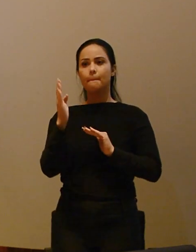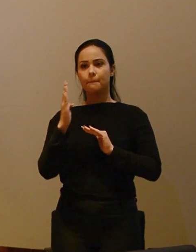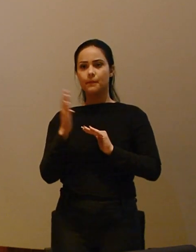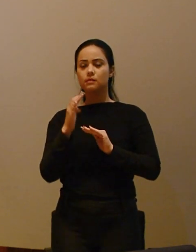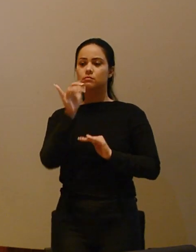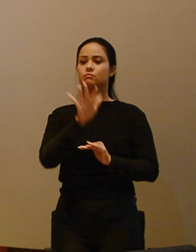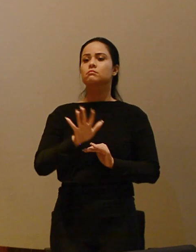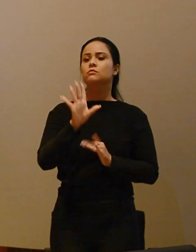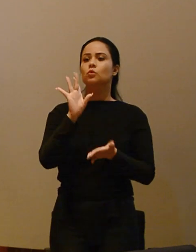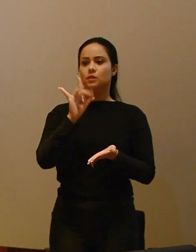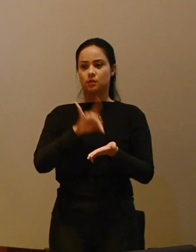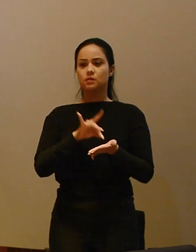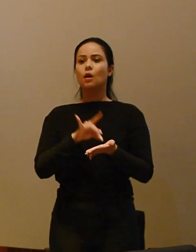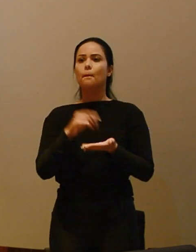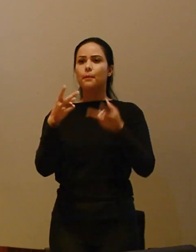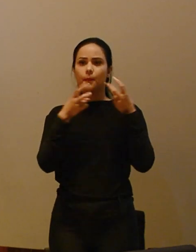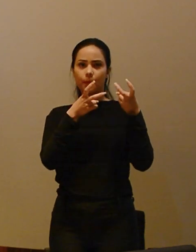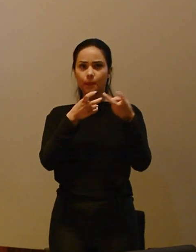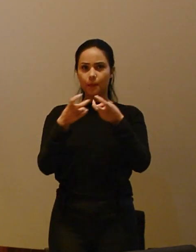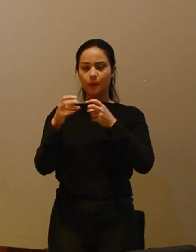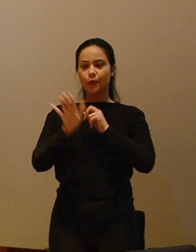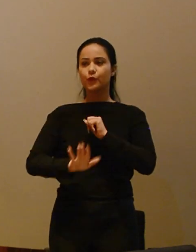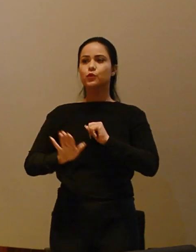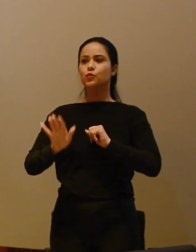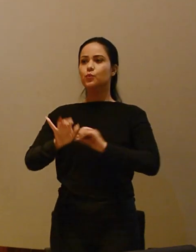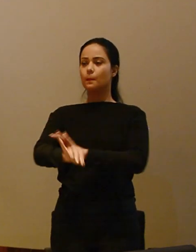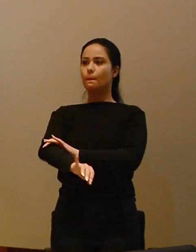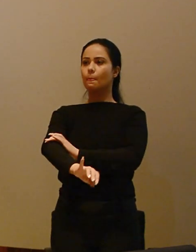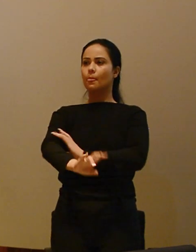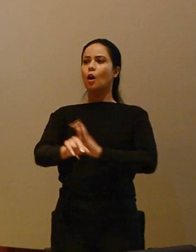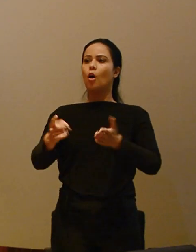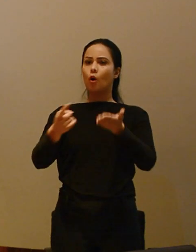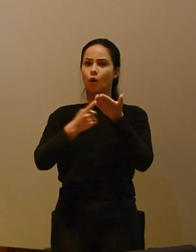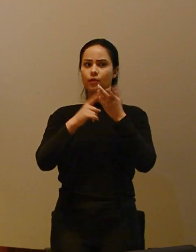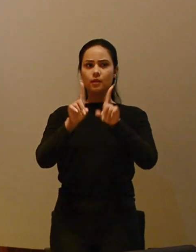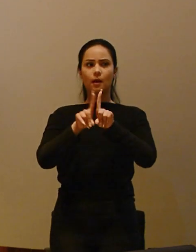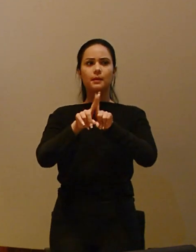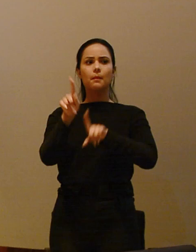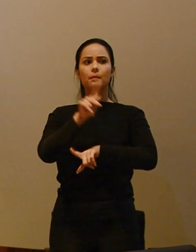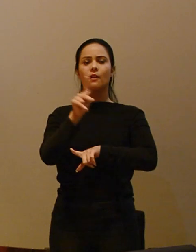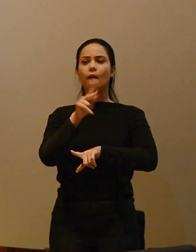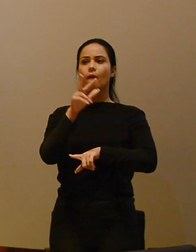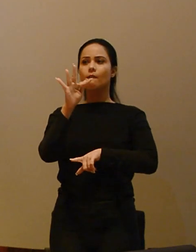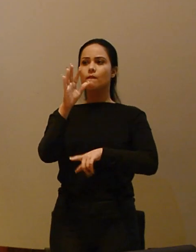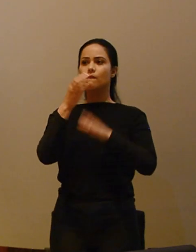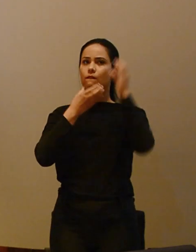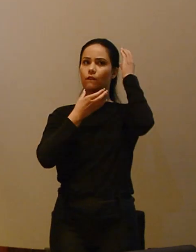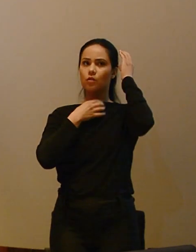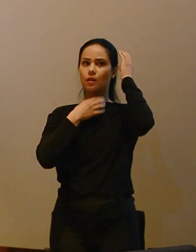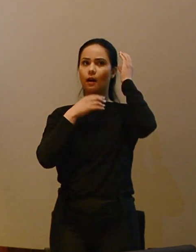com a área de atuação diagnóstico audiológico infantil. Convidamos também a professora fonoaudióloga